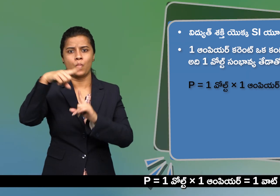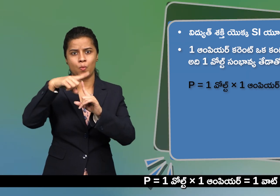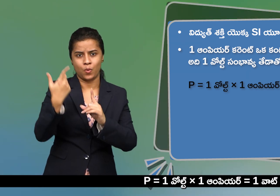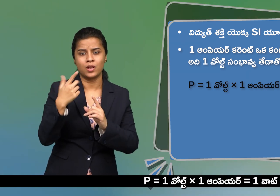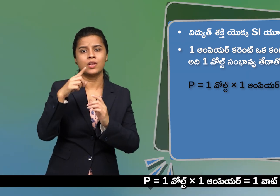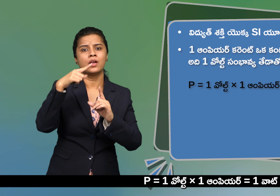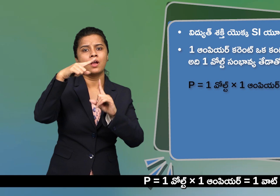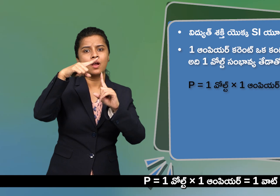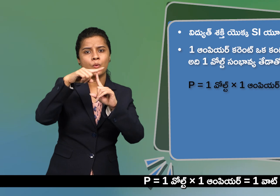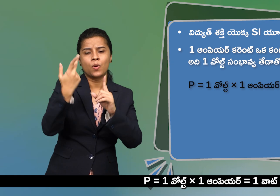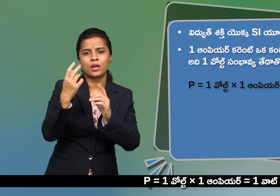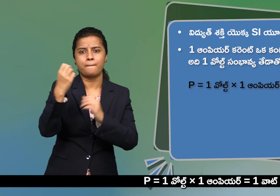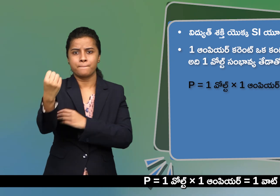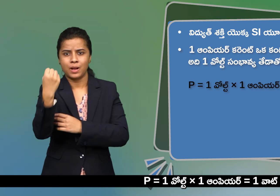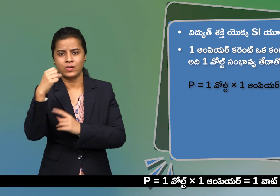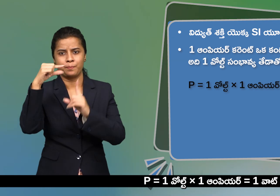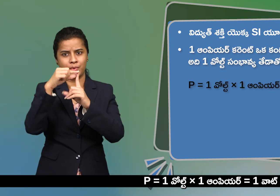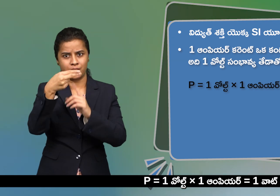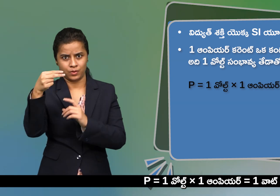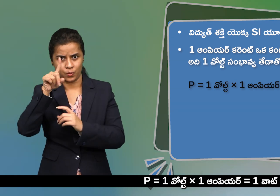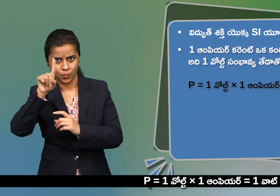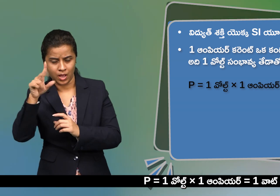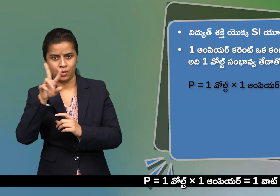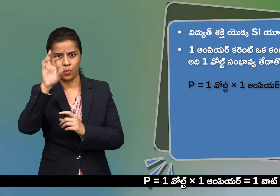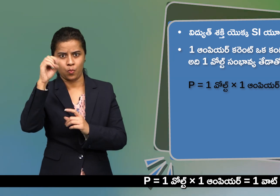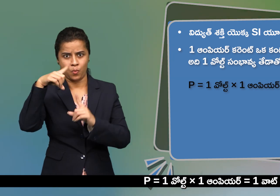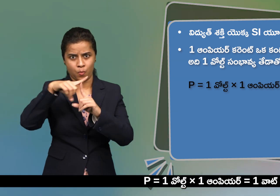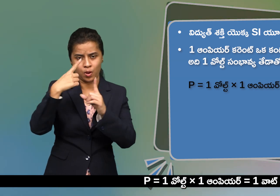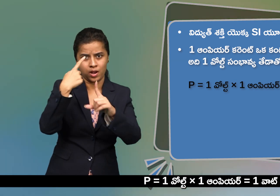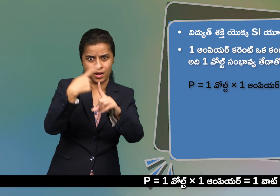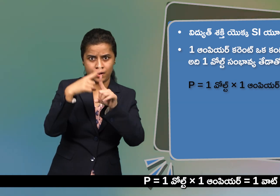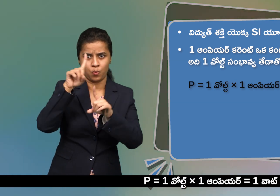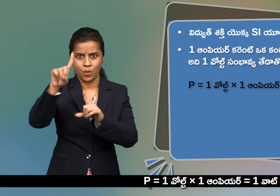వోల్ట్ × 1 ఆంపియర్ = 1 వాట్.